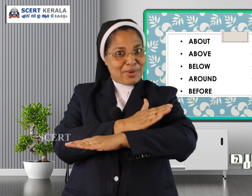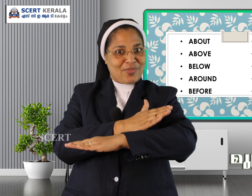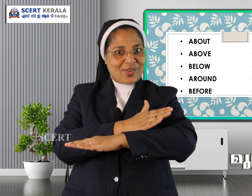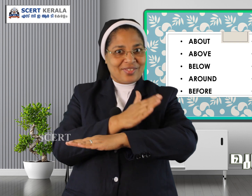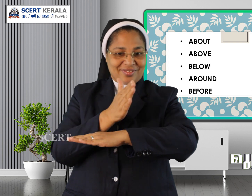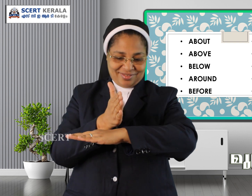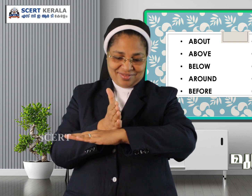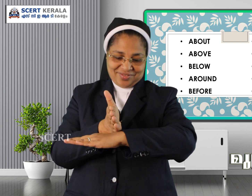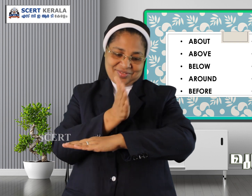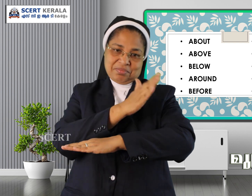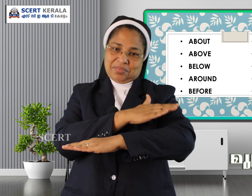ബിഫോർ,